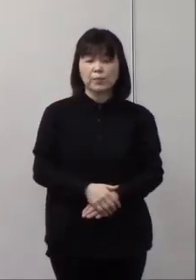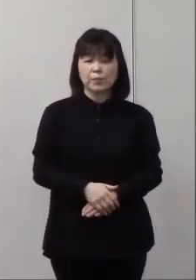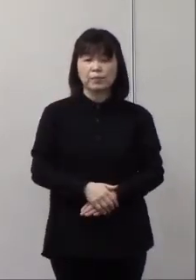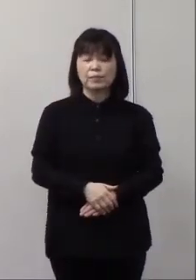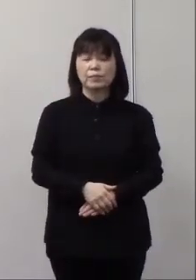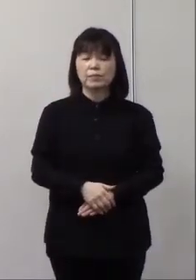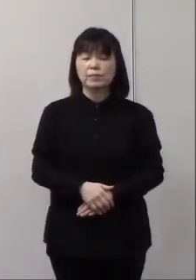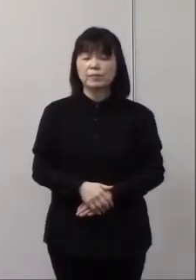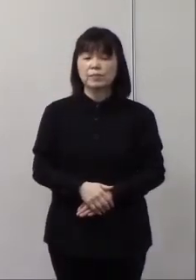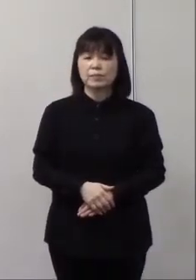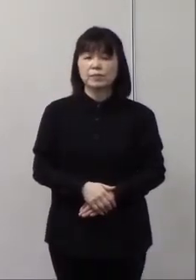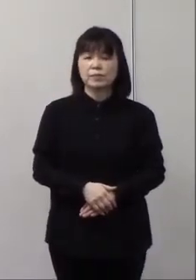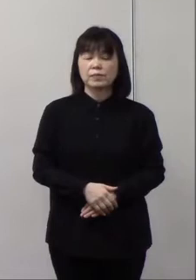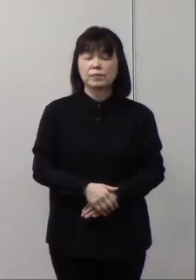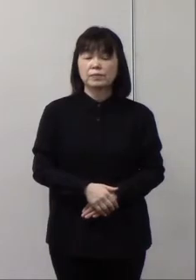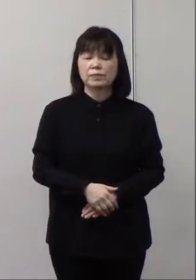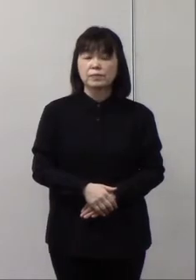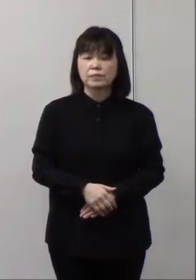ますが、